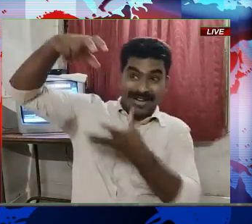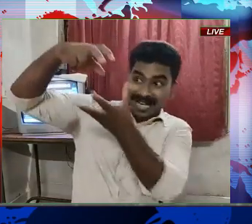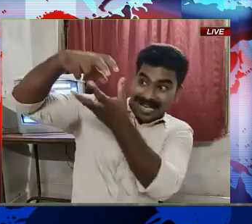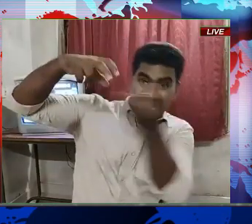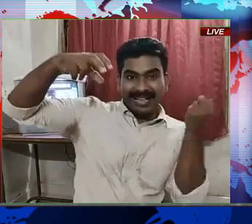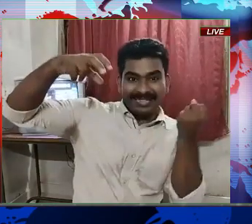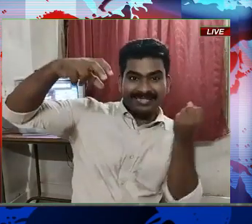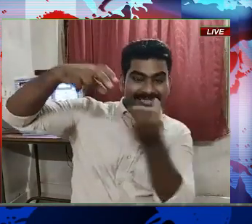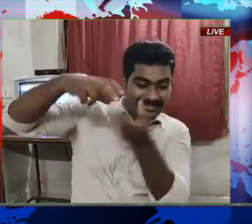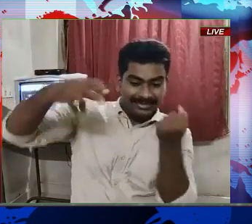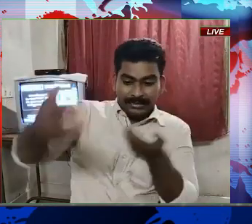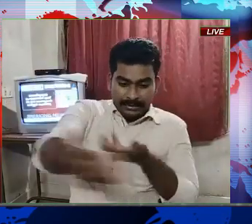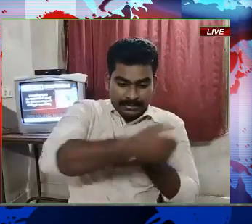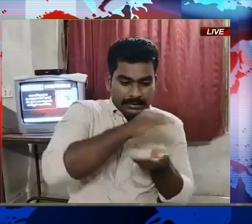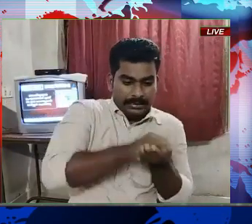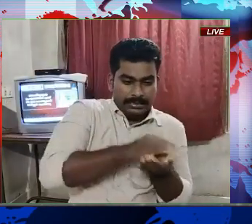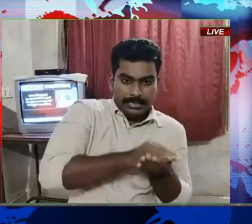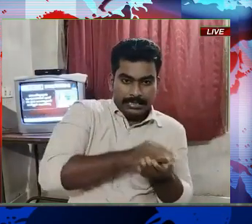വിളവെടുപ്പിൻ്റെ ഘട്ടമാണിത്.